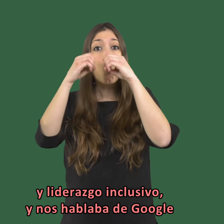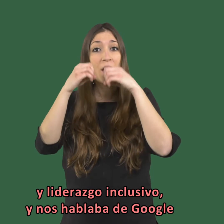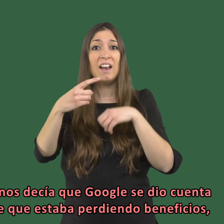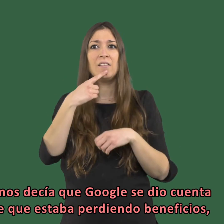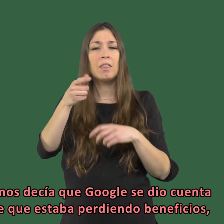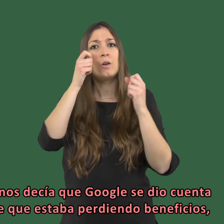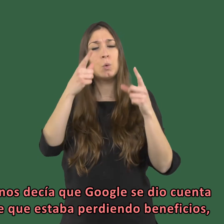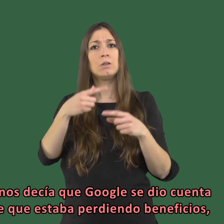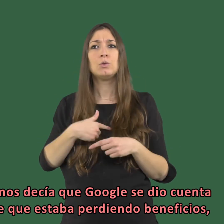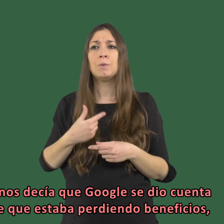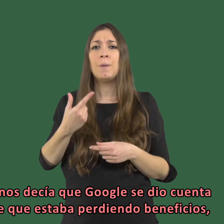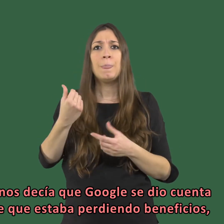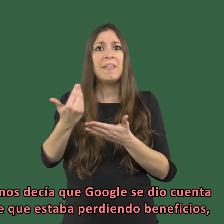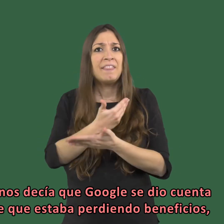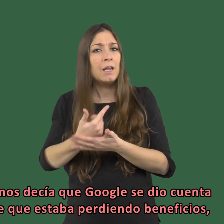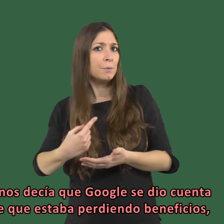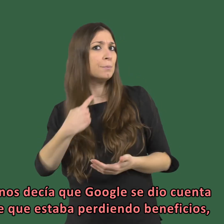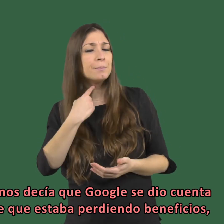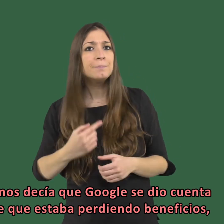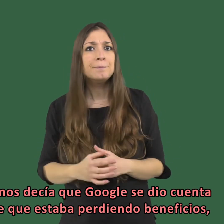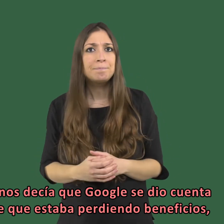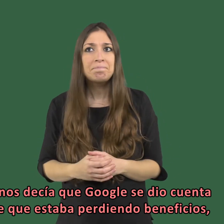Y nos decía que Google se dio cuenta de que estaba perdiendo